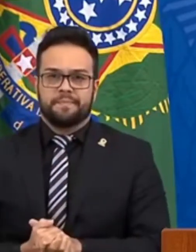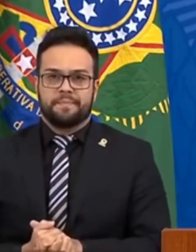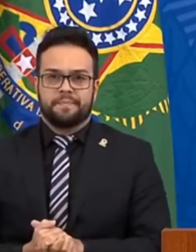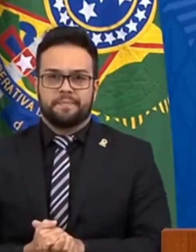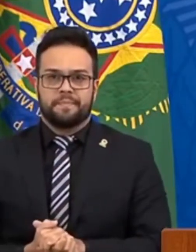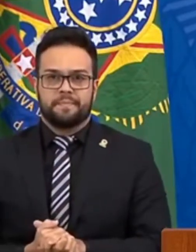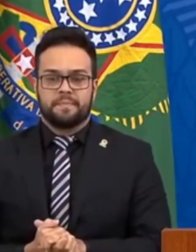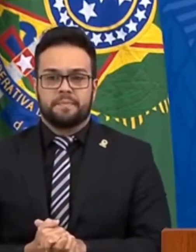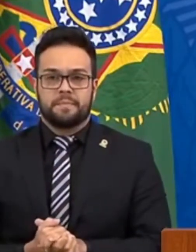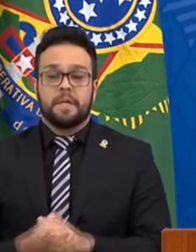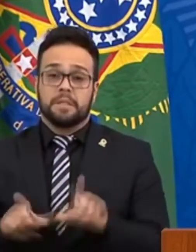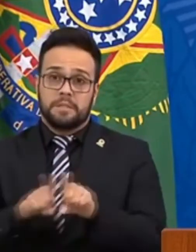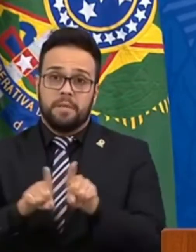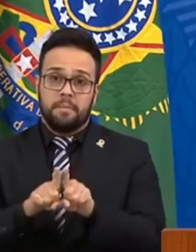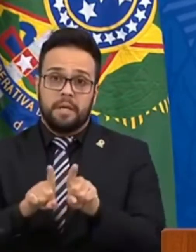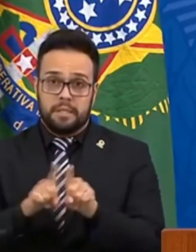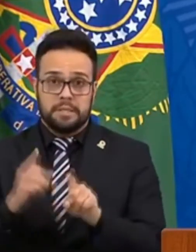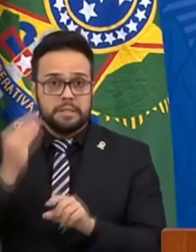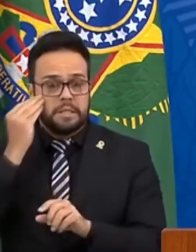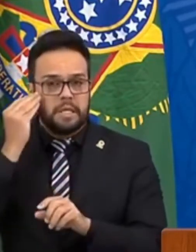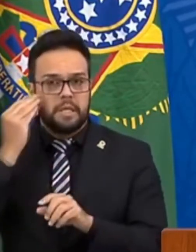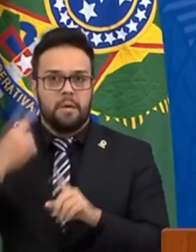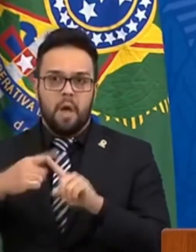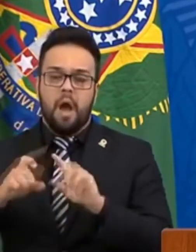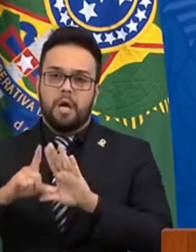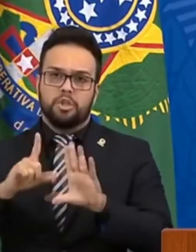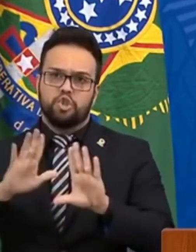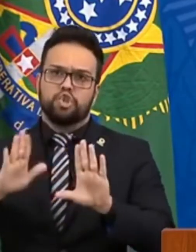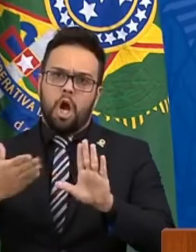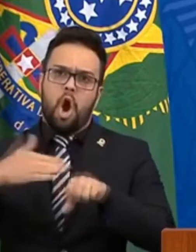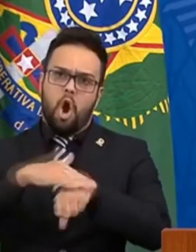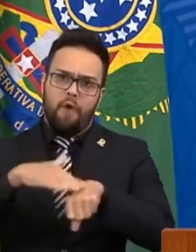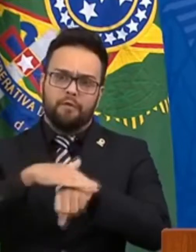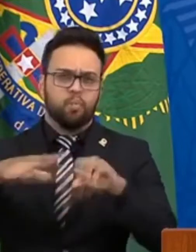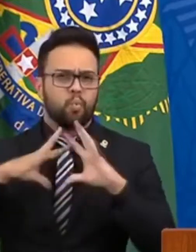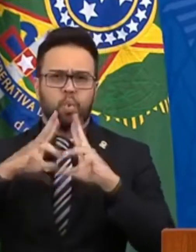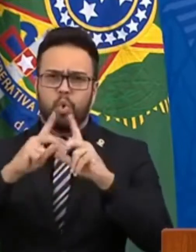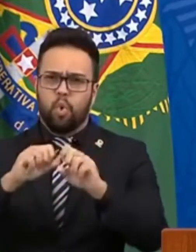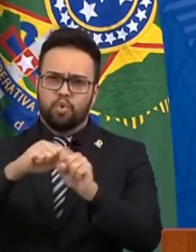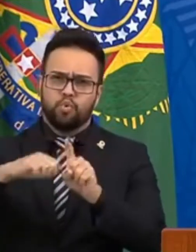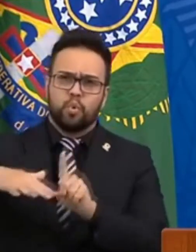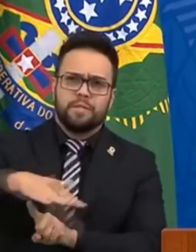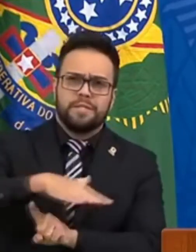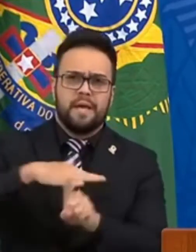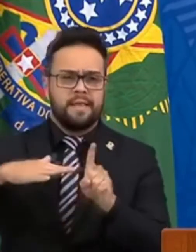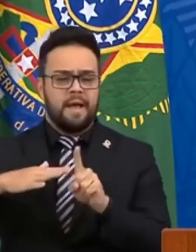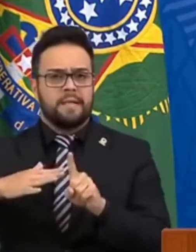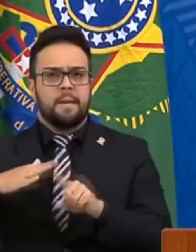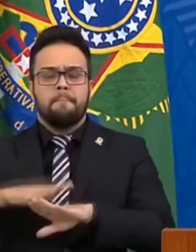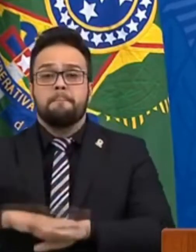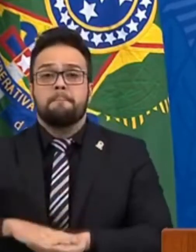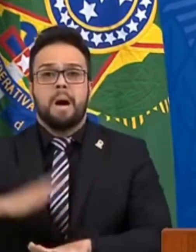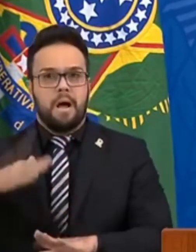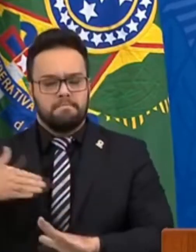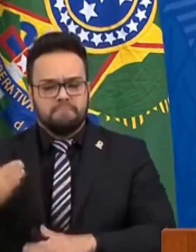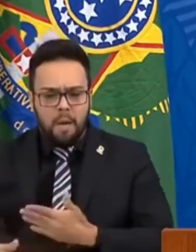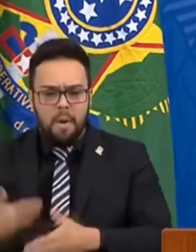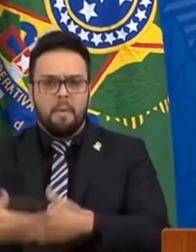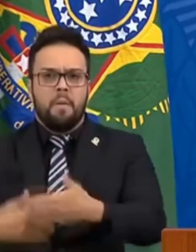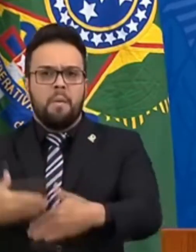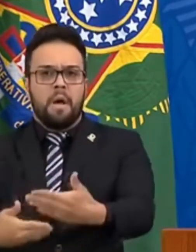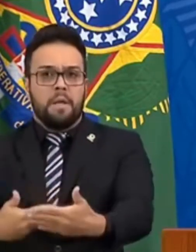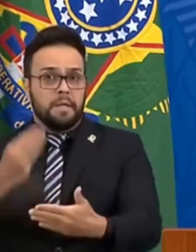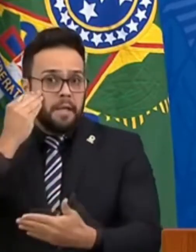nós estamos vendo também como temos conversado toda a sociedade cada vez mais